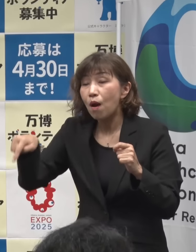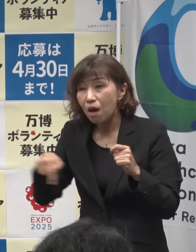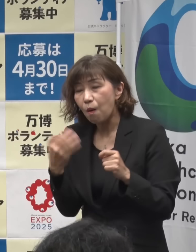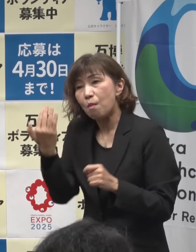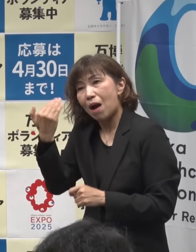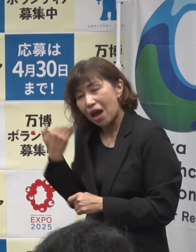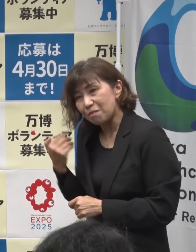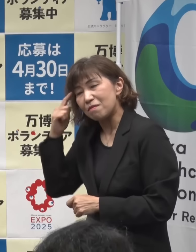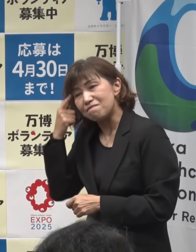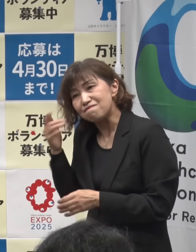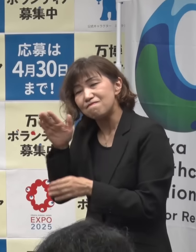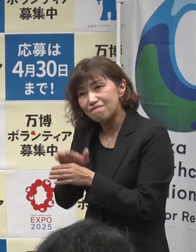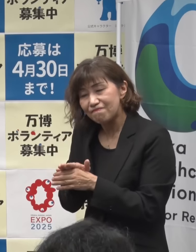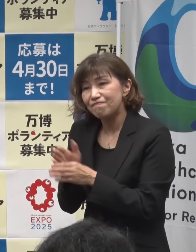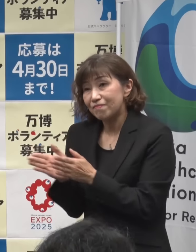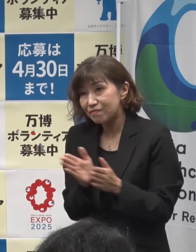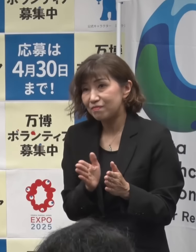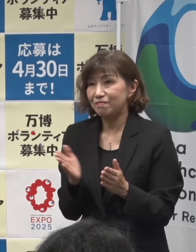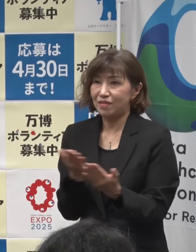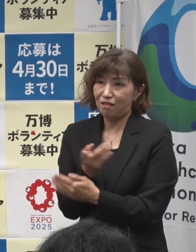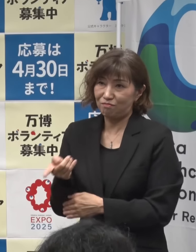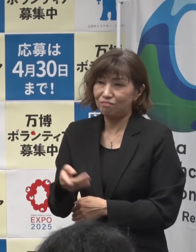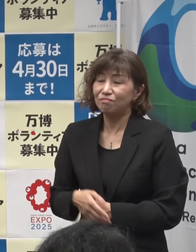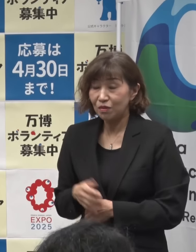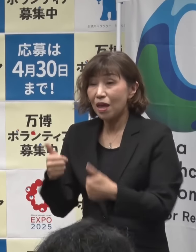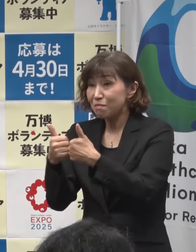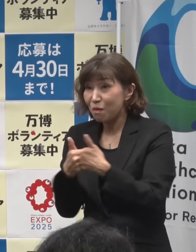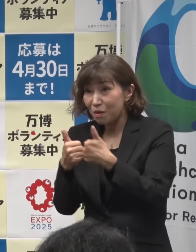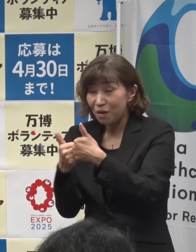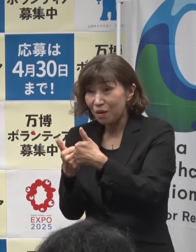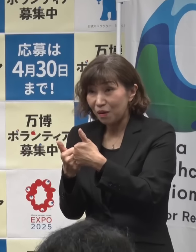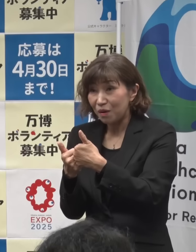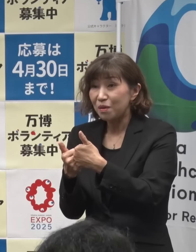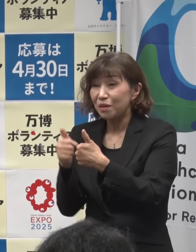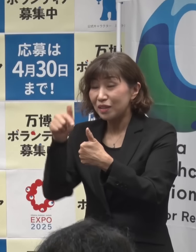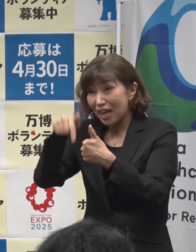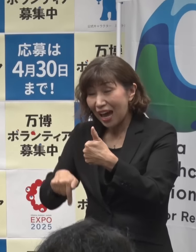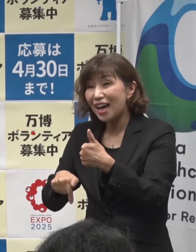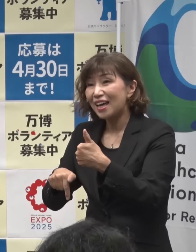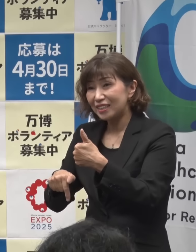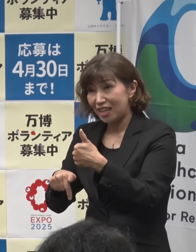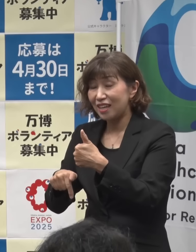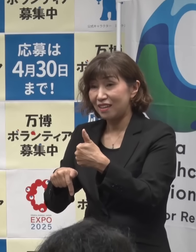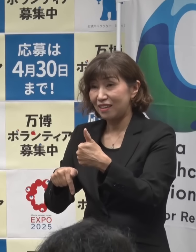りあの詰めていくということになるとあの思います。なのであの、